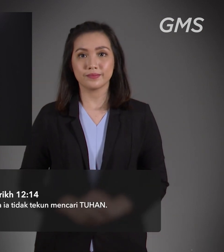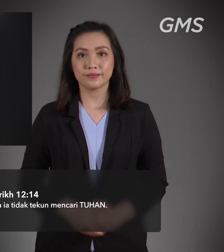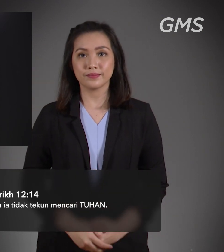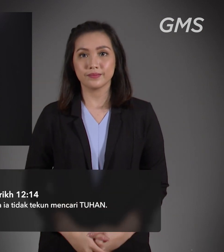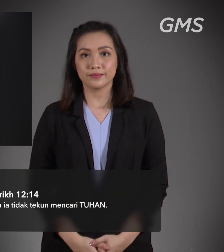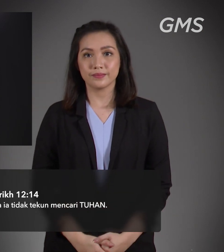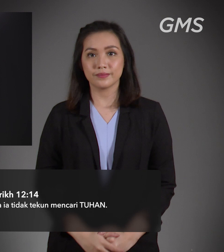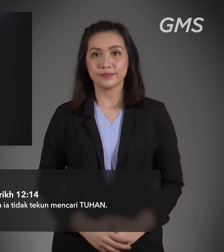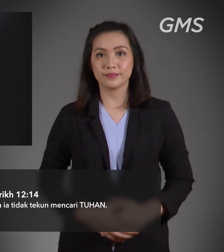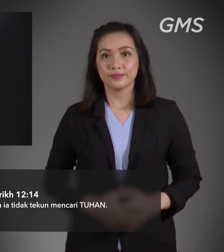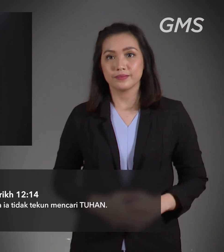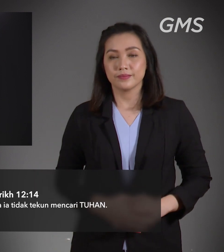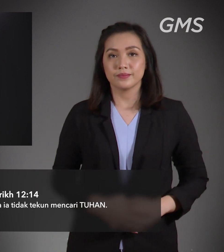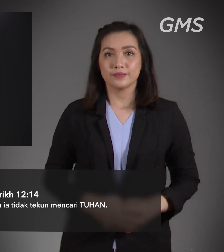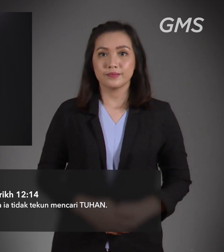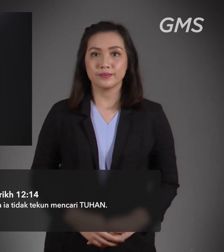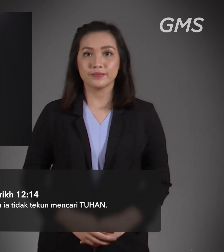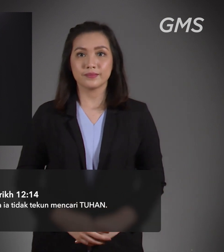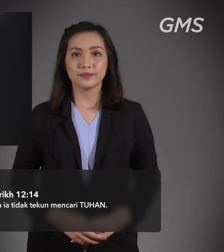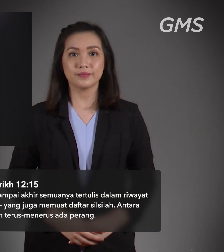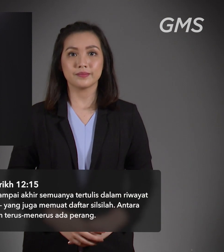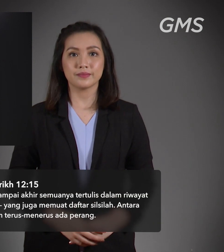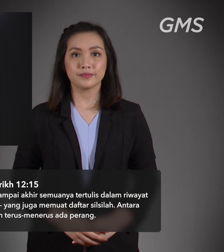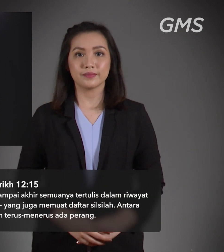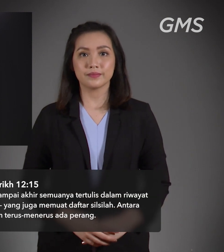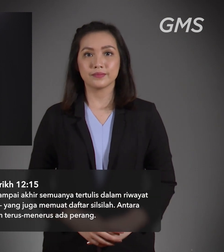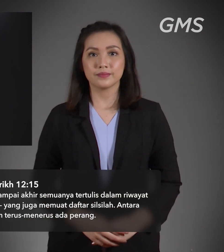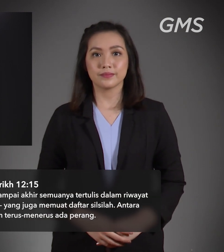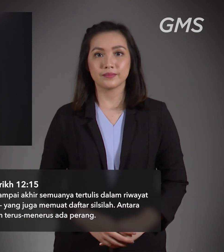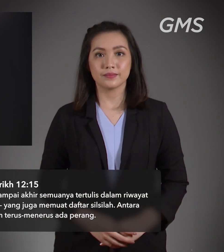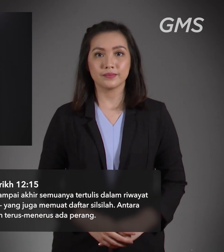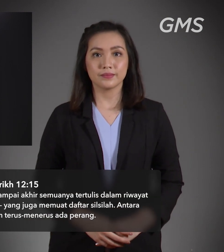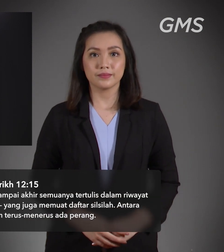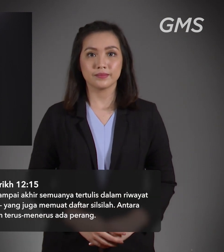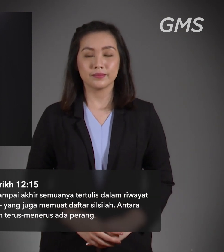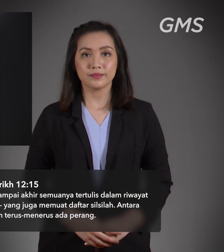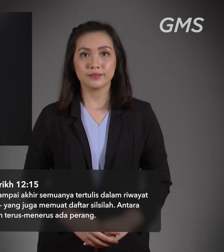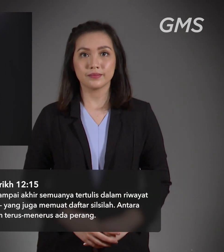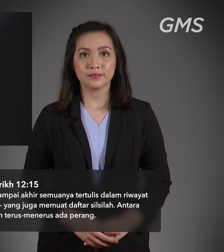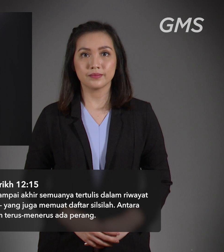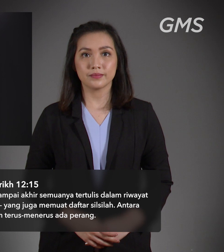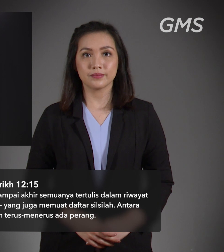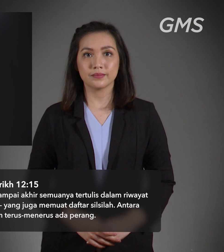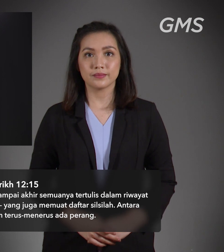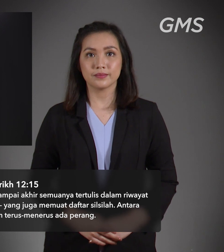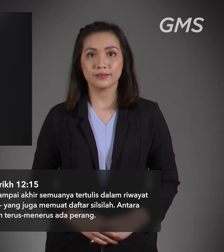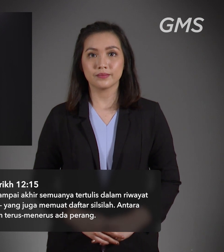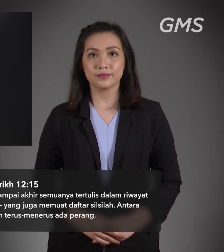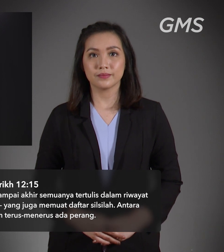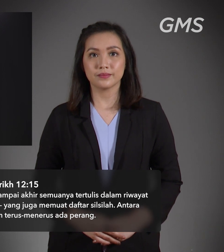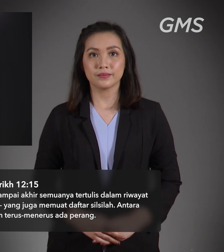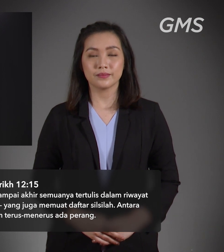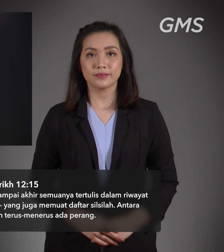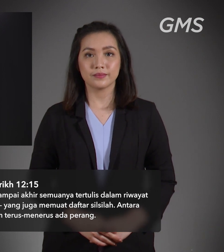berbuat yang jahat karena ia tidak tekun mencari Tuhan. Bukankah riwayat Rehabeam dari awal sampai akhir semuanya tertulis dalam riwayat